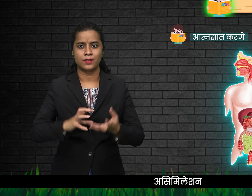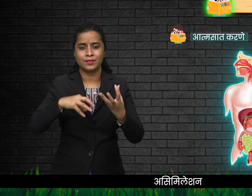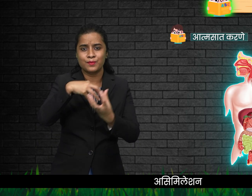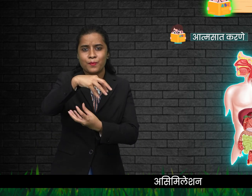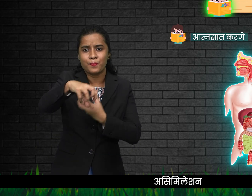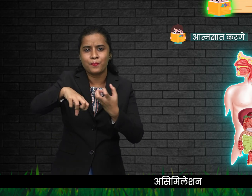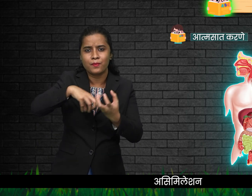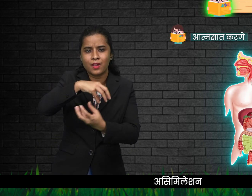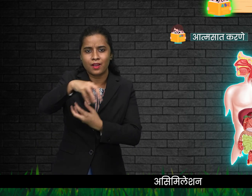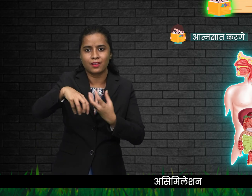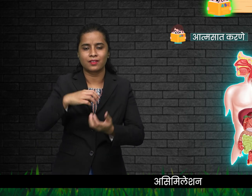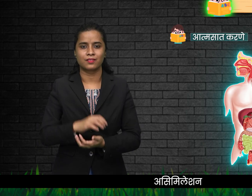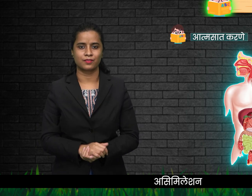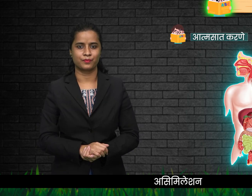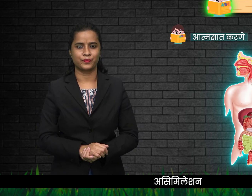असिमिलेशन,